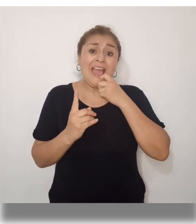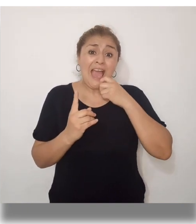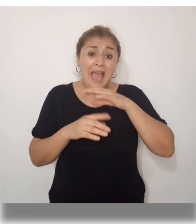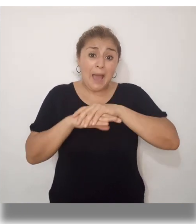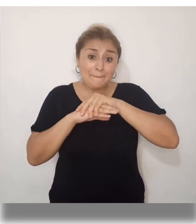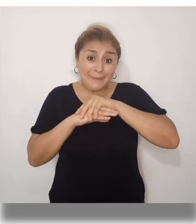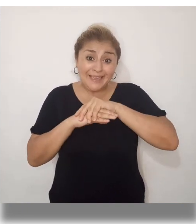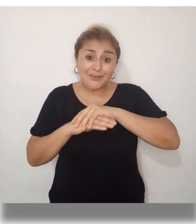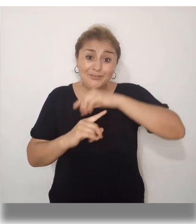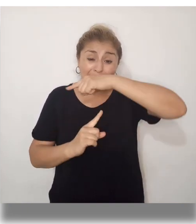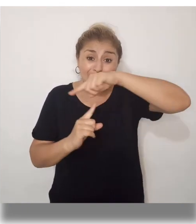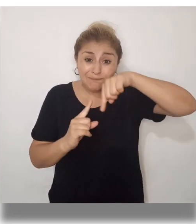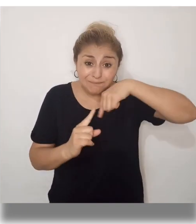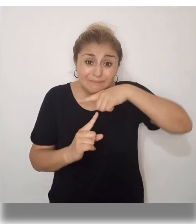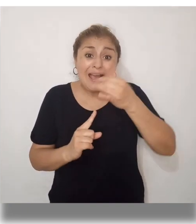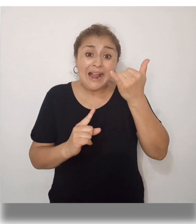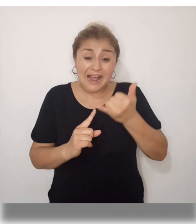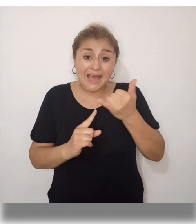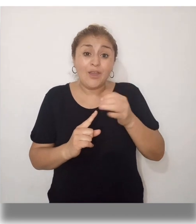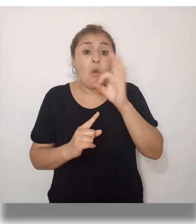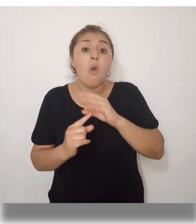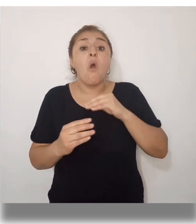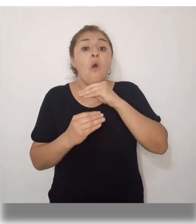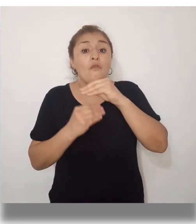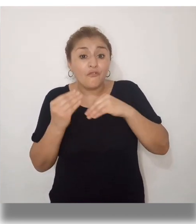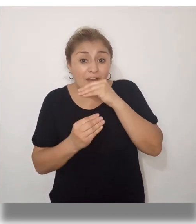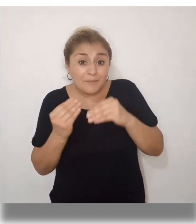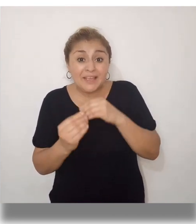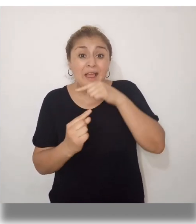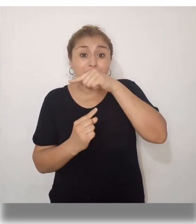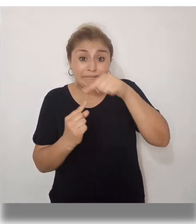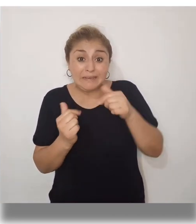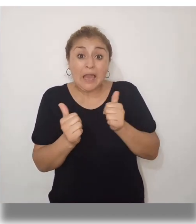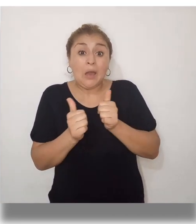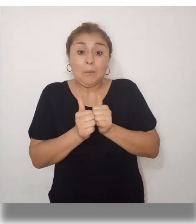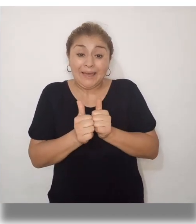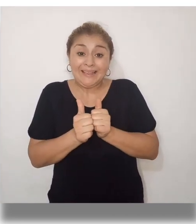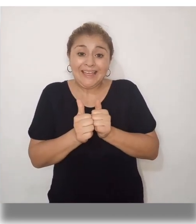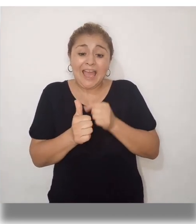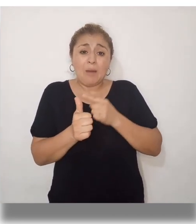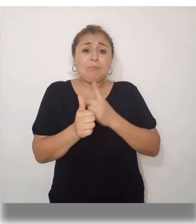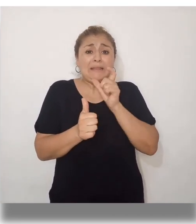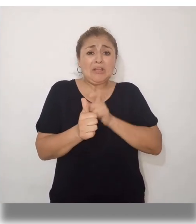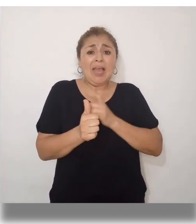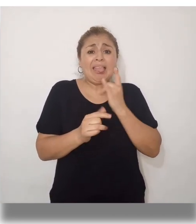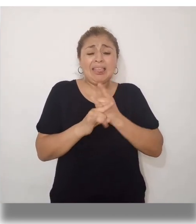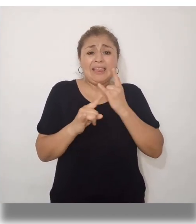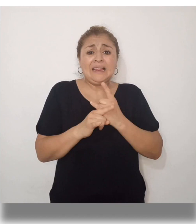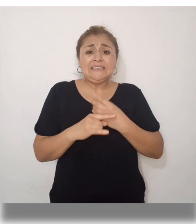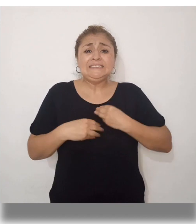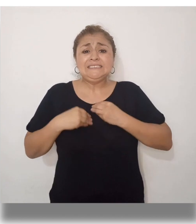o de familiares o seres queridos es esa soledad que te dice al